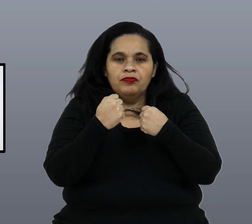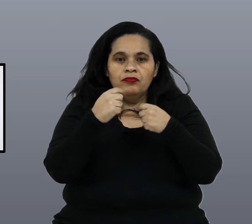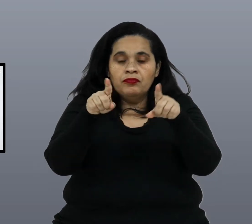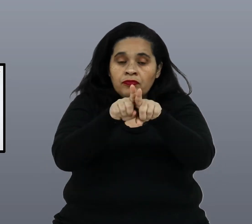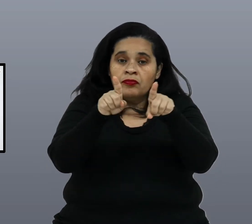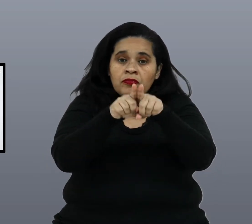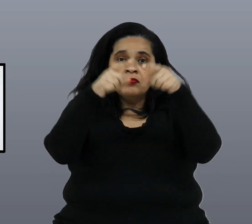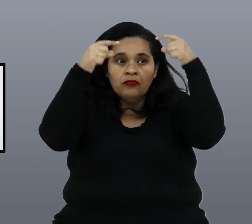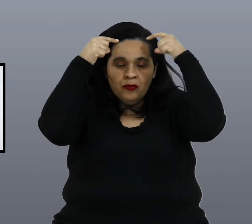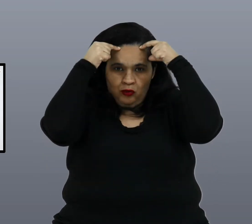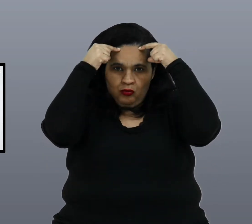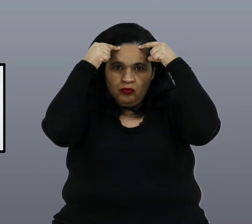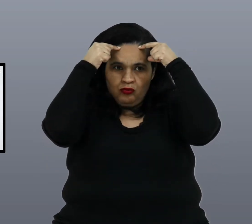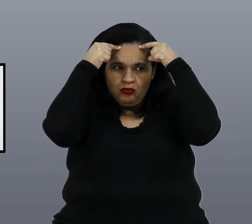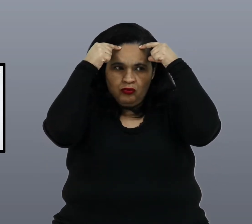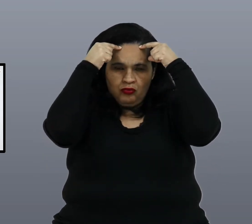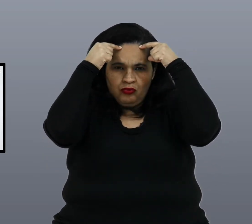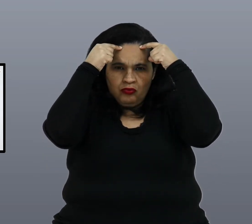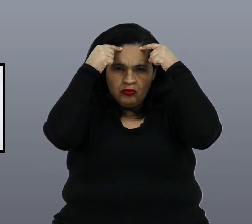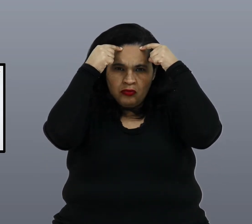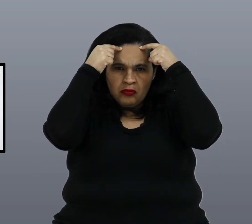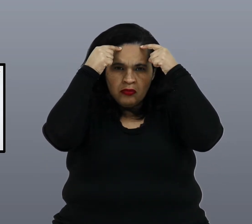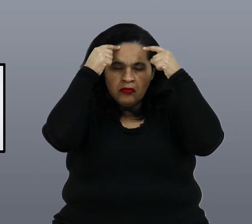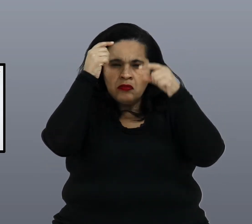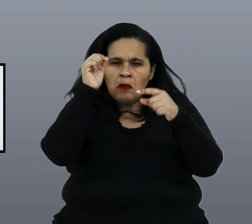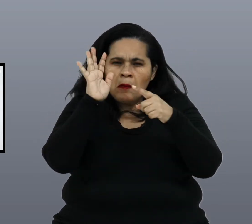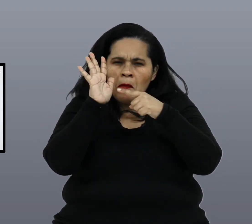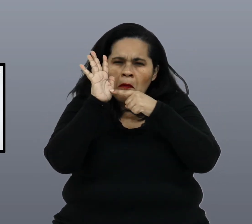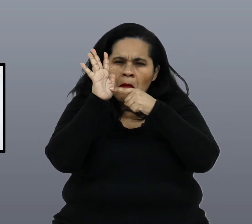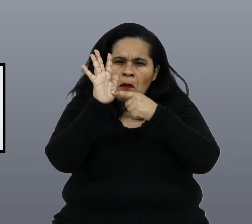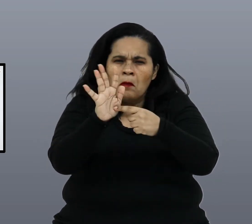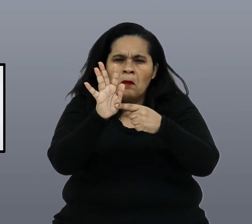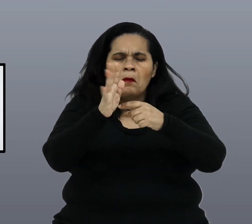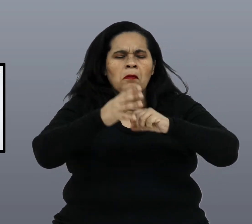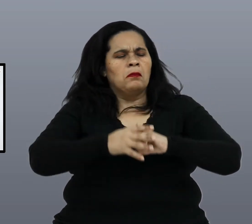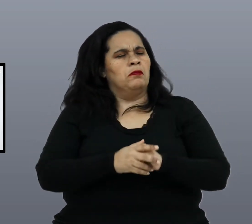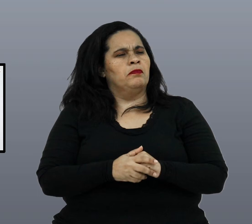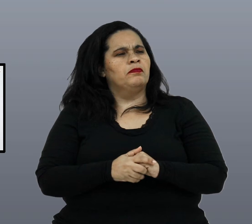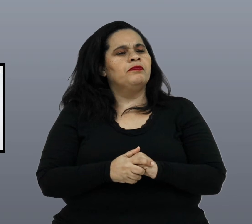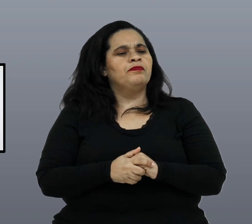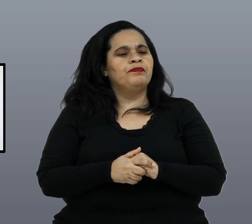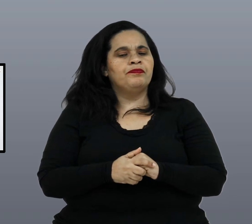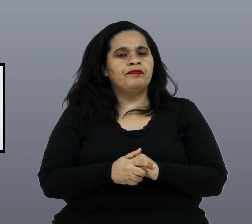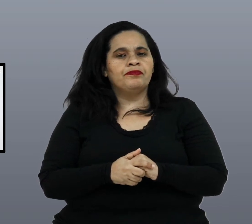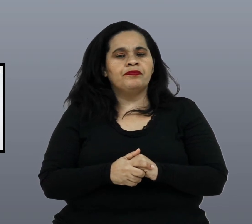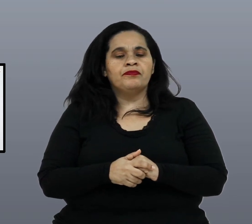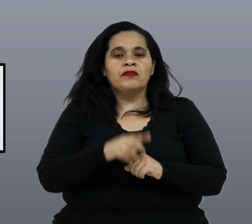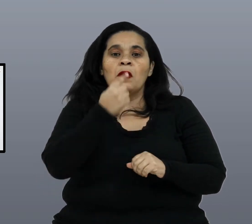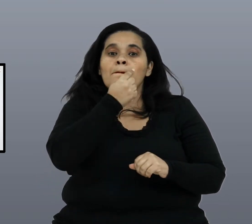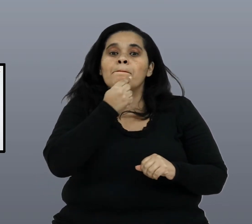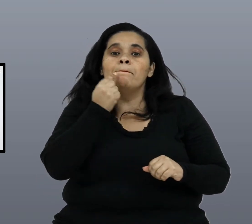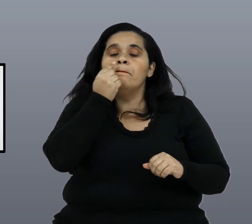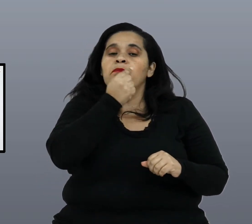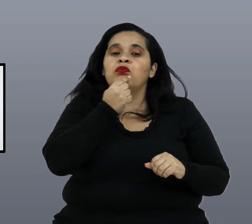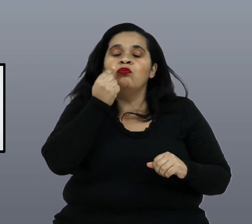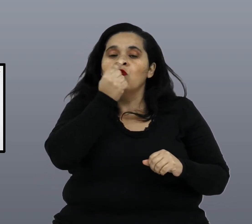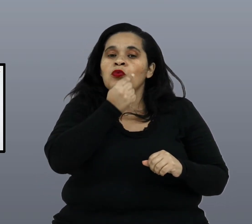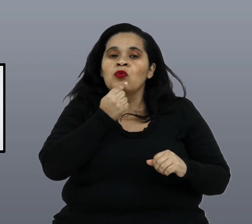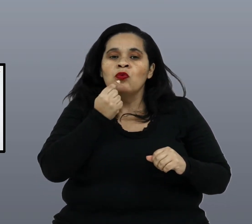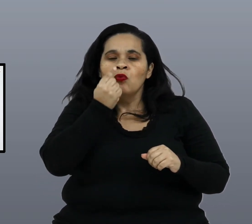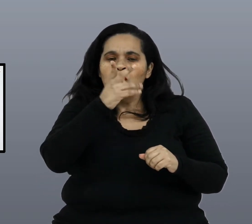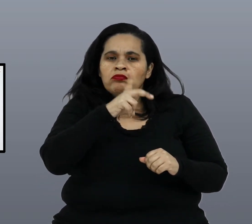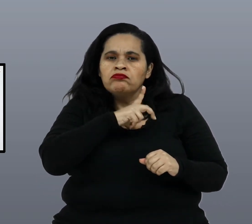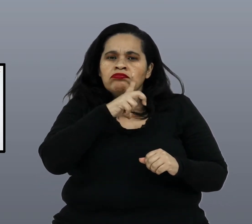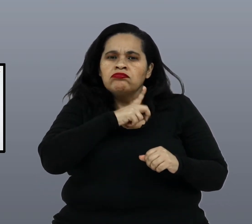urso. Ele foi erguido por um dos seus lados, e na boca, entre os dentes,